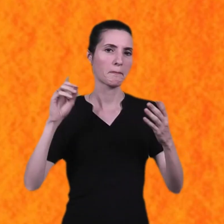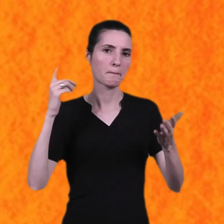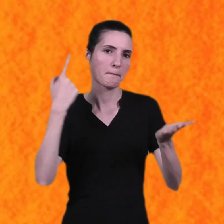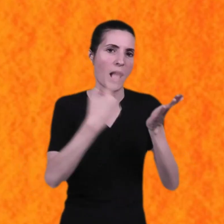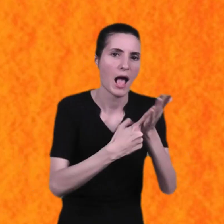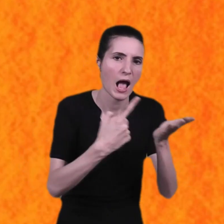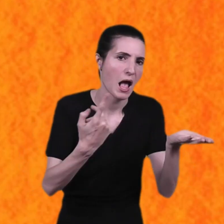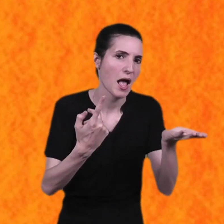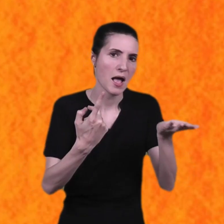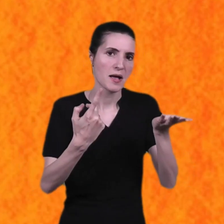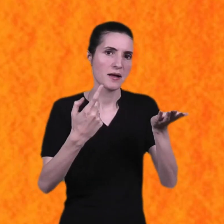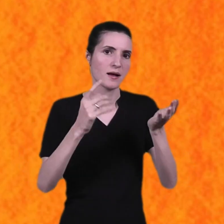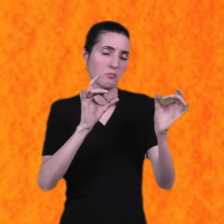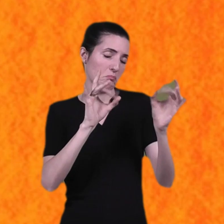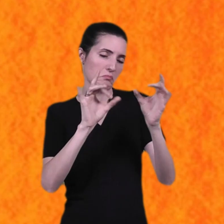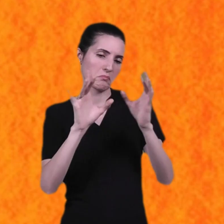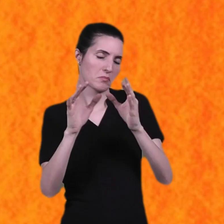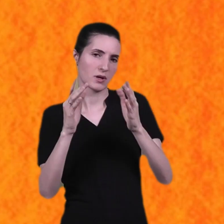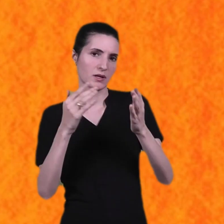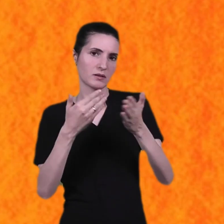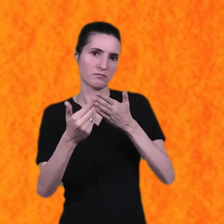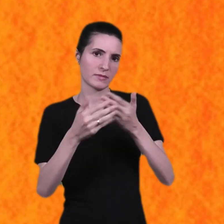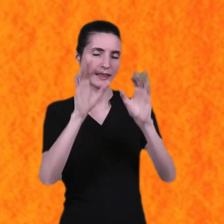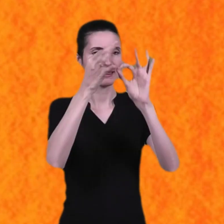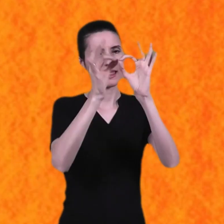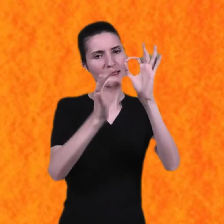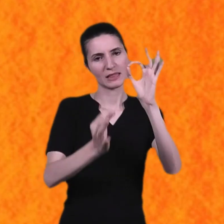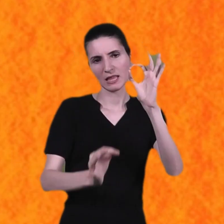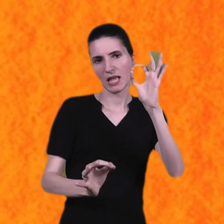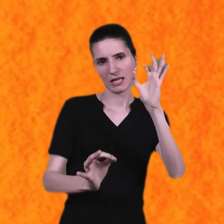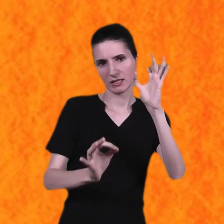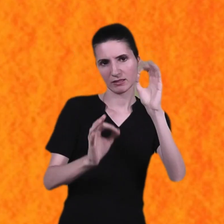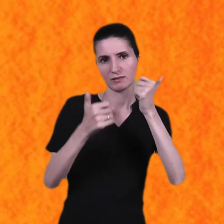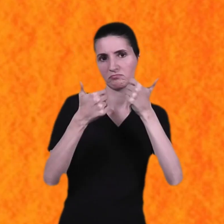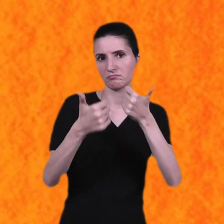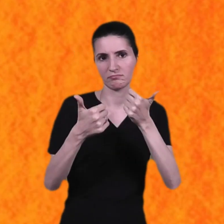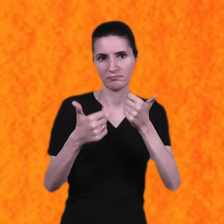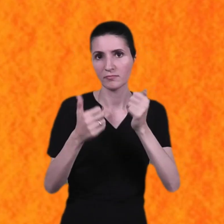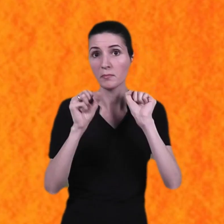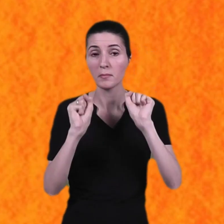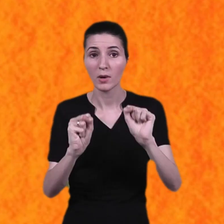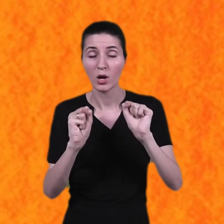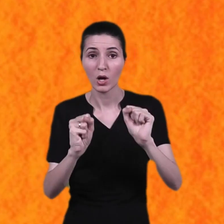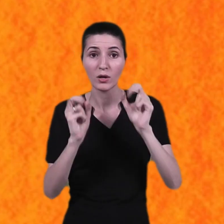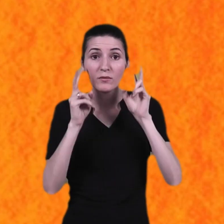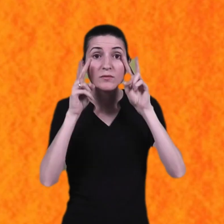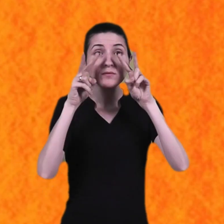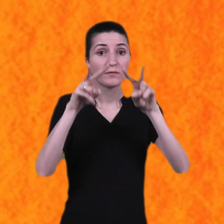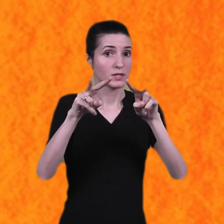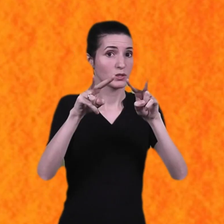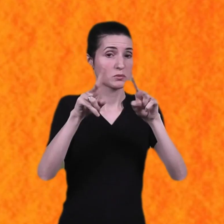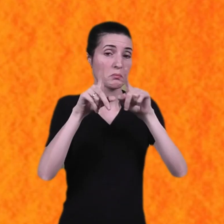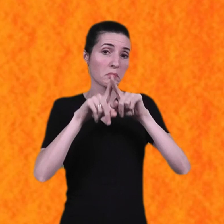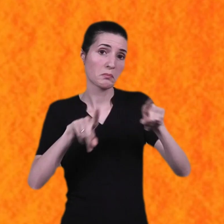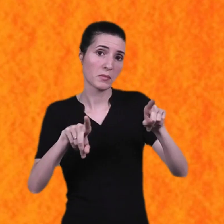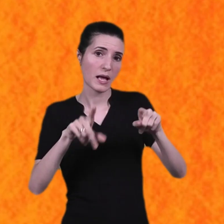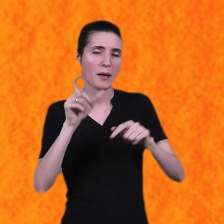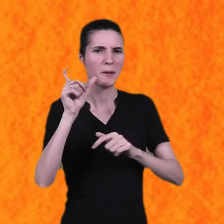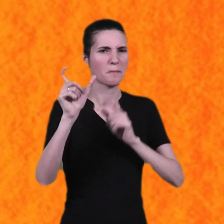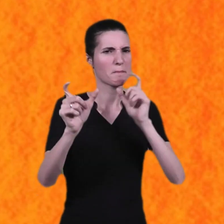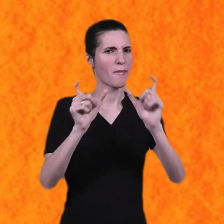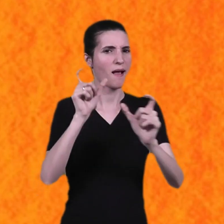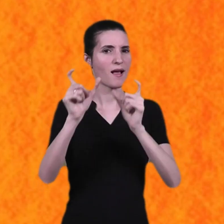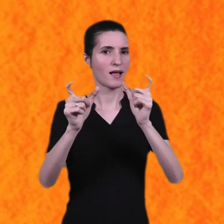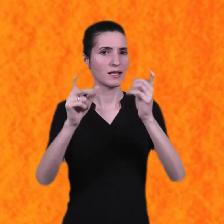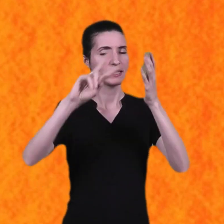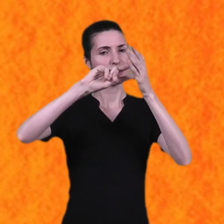enfim, tudo que possa ser ou servir de detalhes para aquilo que seria visto, porém nesse caso as